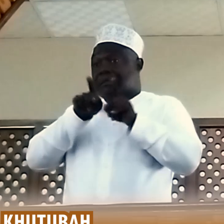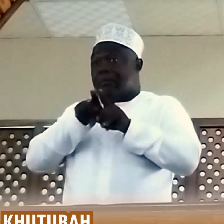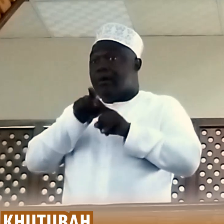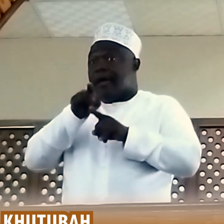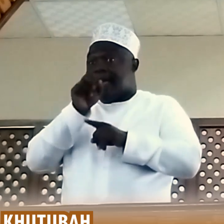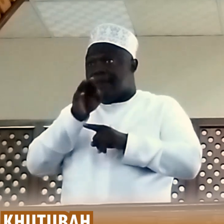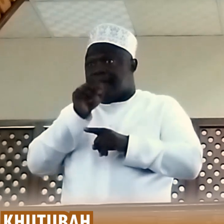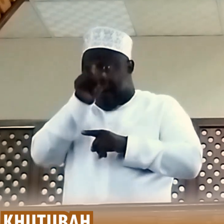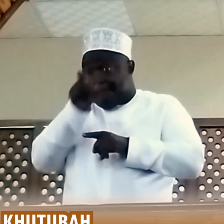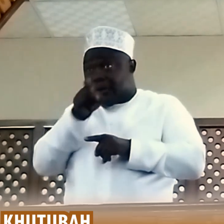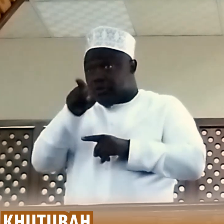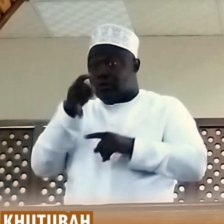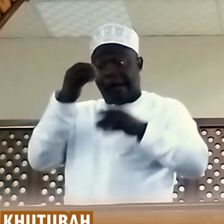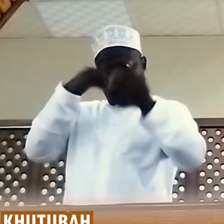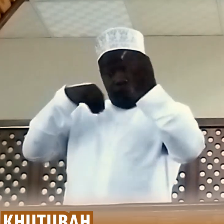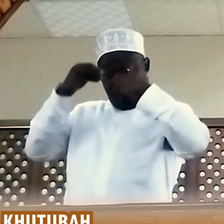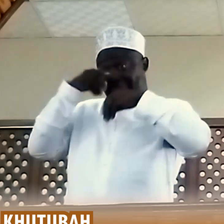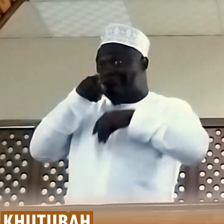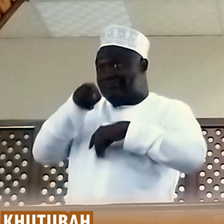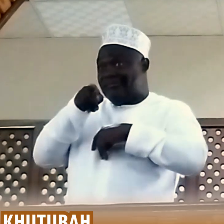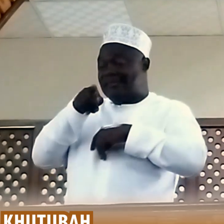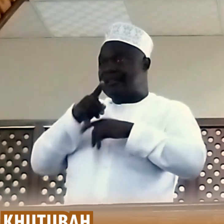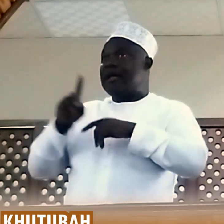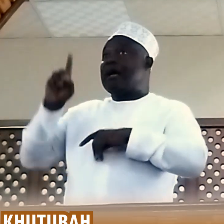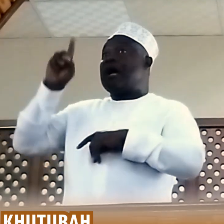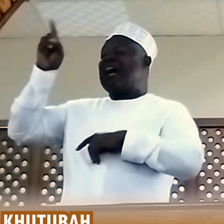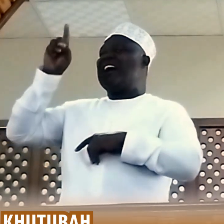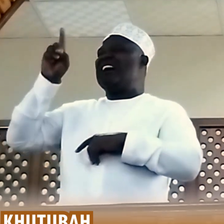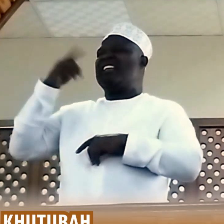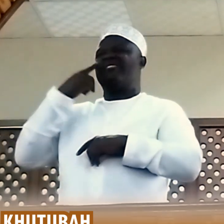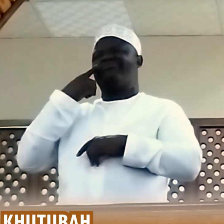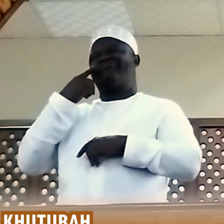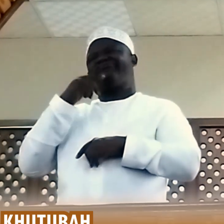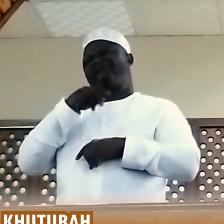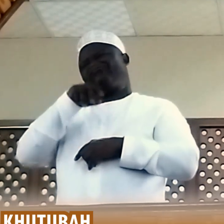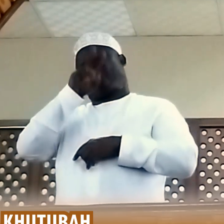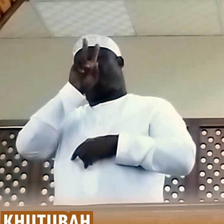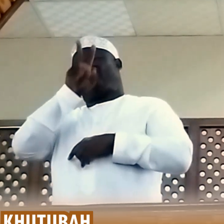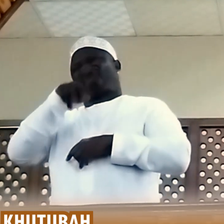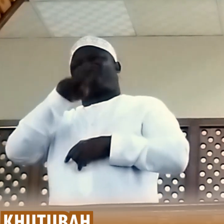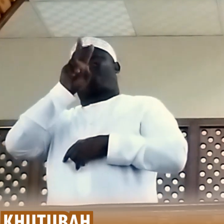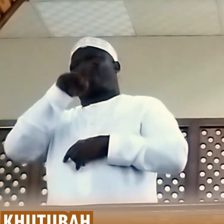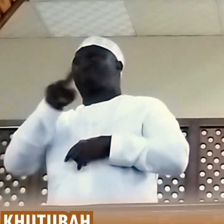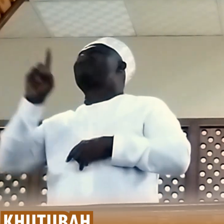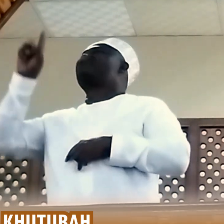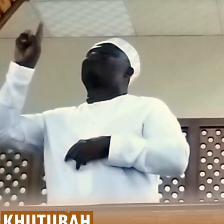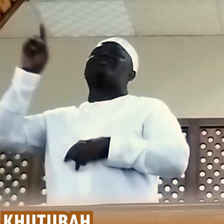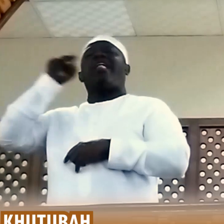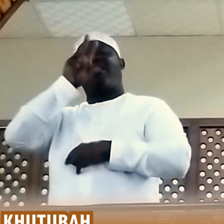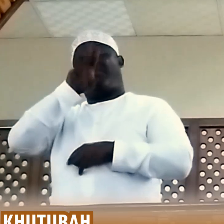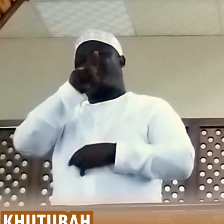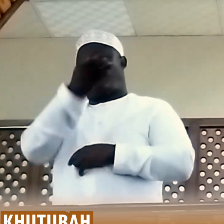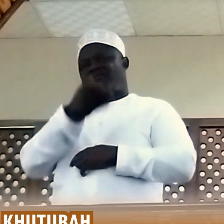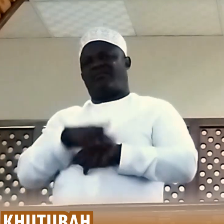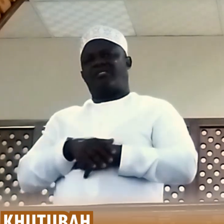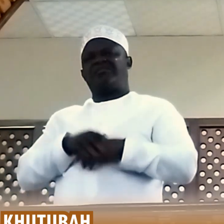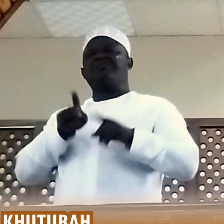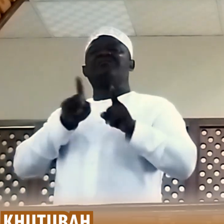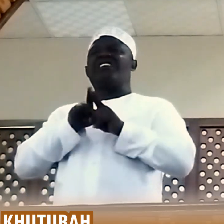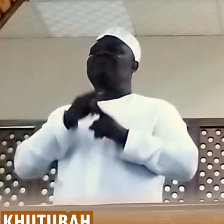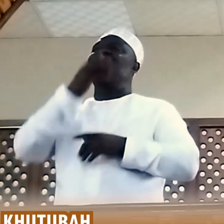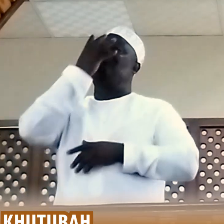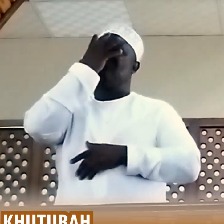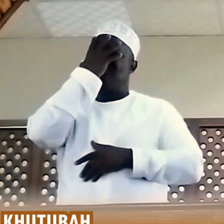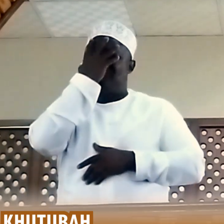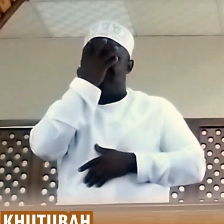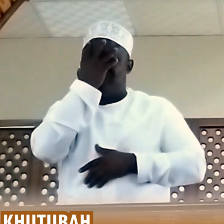muruatuhu, omuntu bw'ali enguzi Allah amuggyamu ensa agwamu ensa nabanga